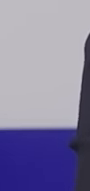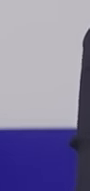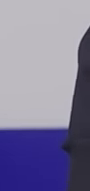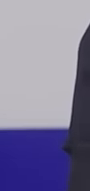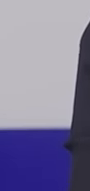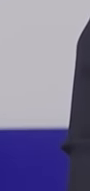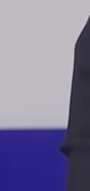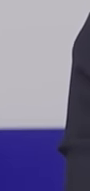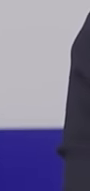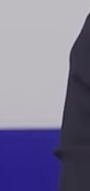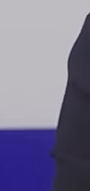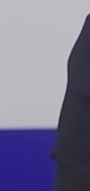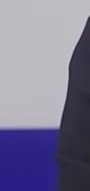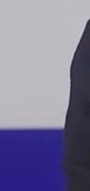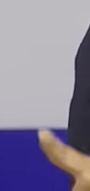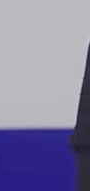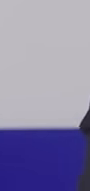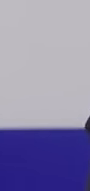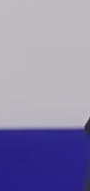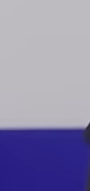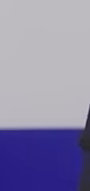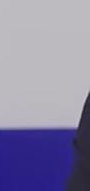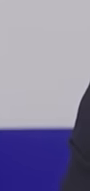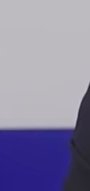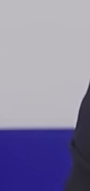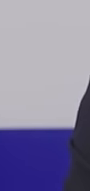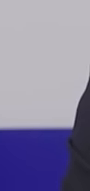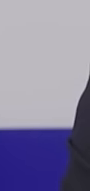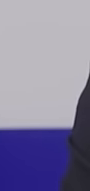산업의 좀 활성화 이런 것들을 위해서는